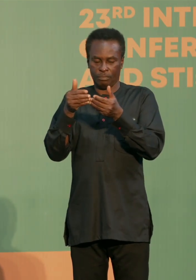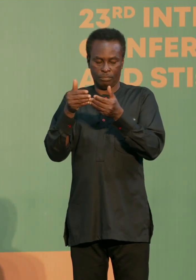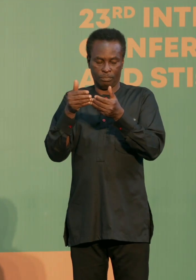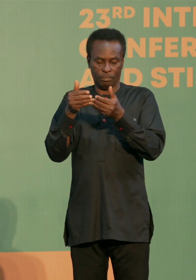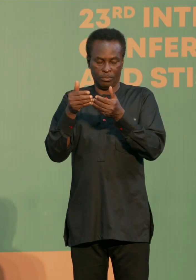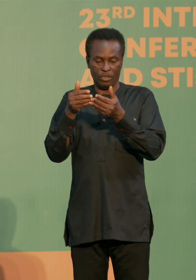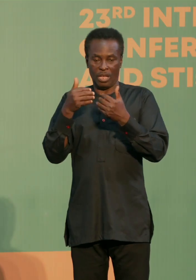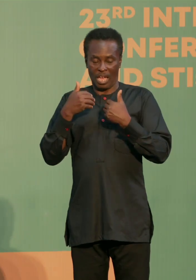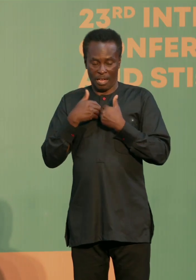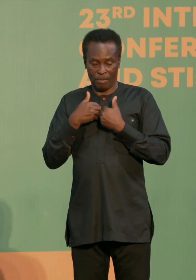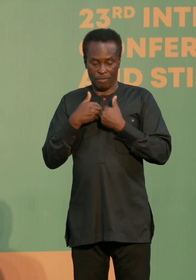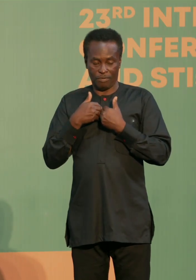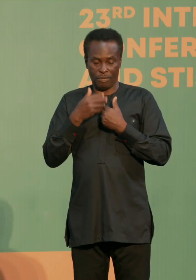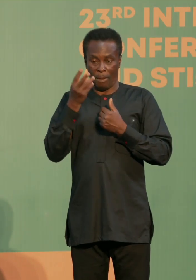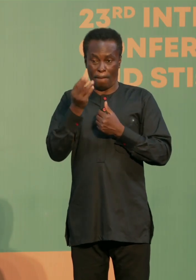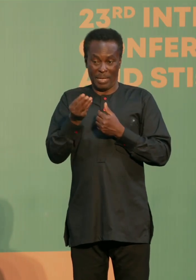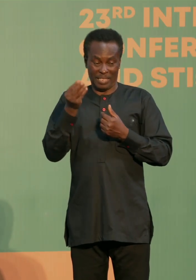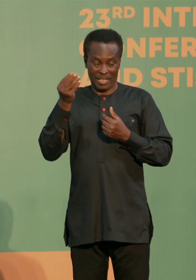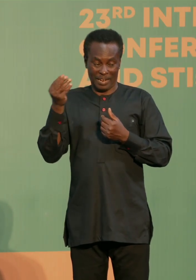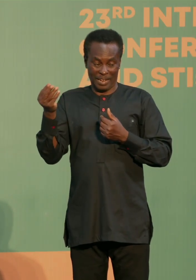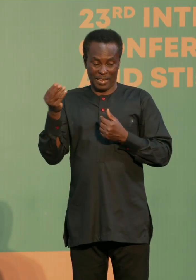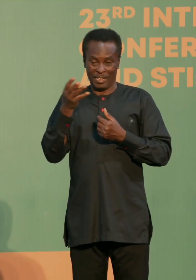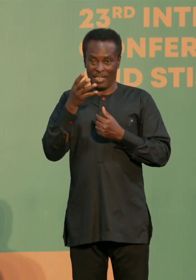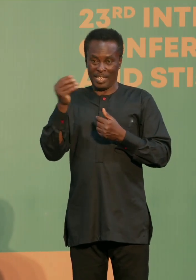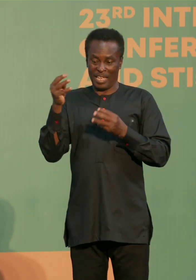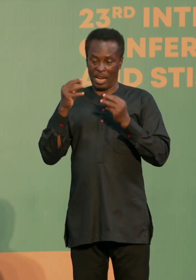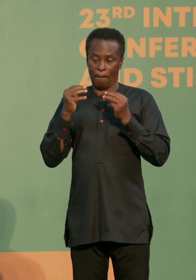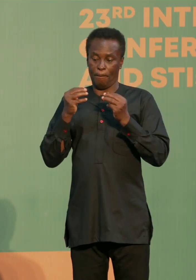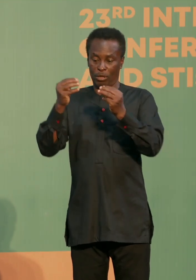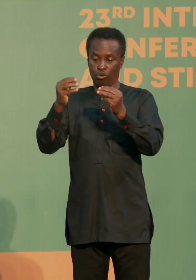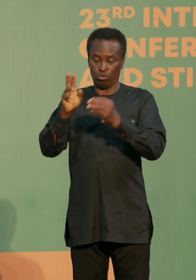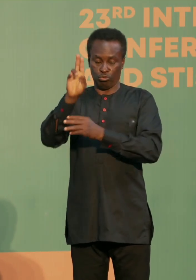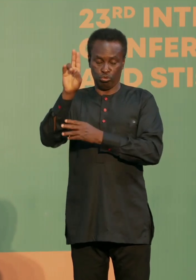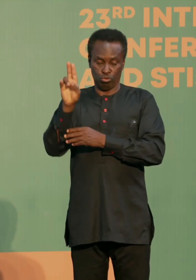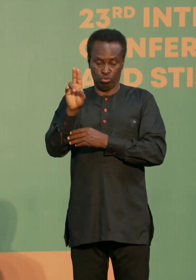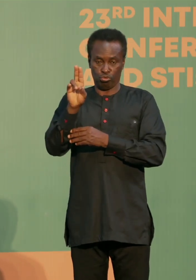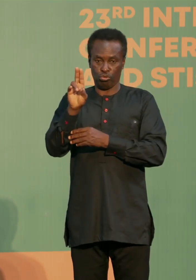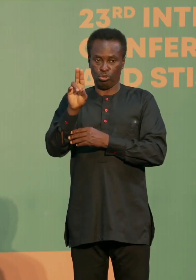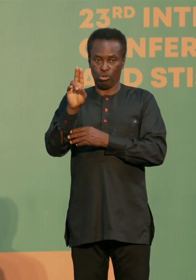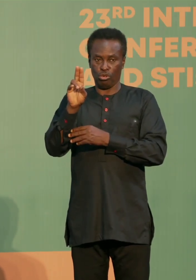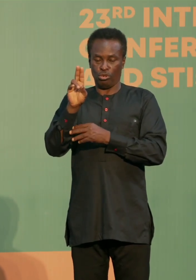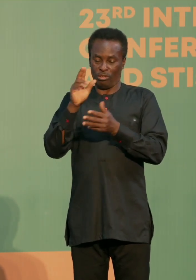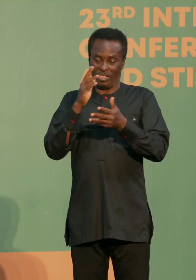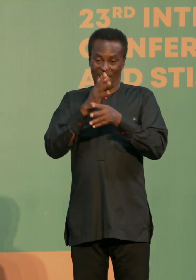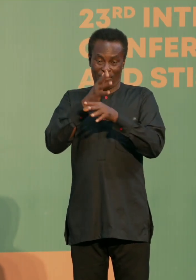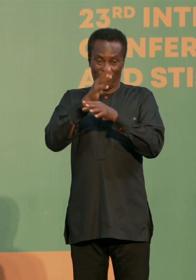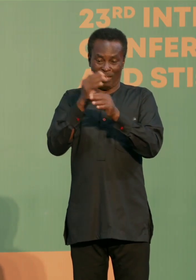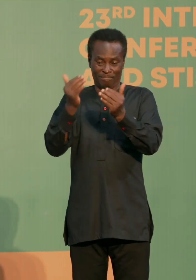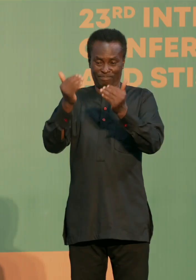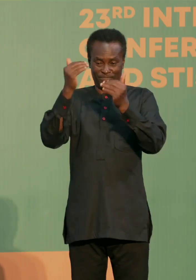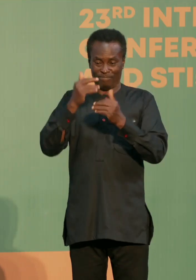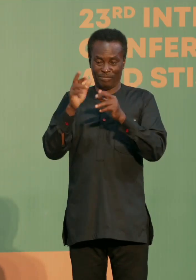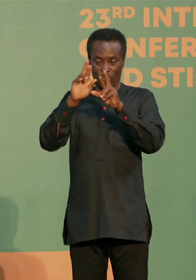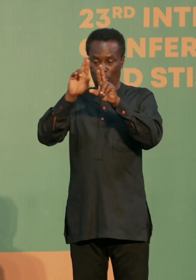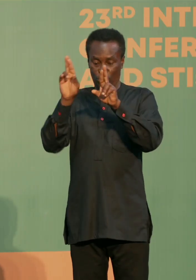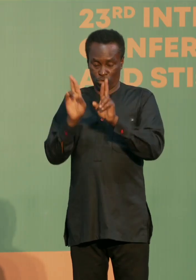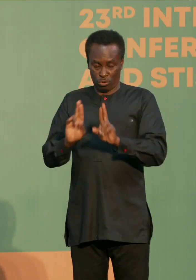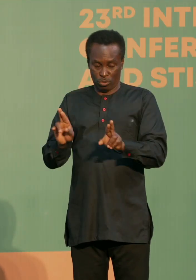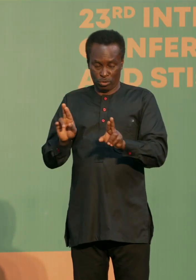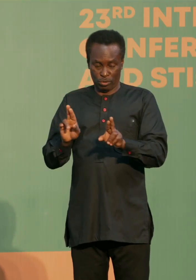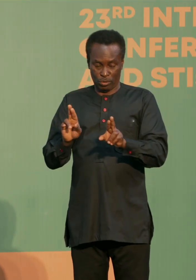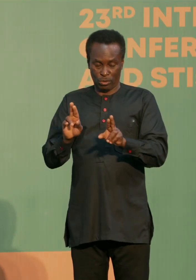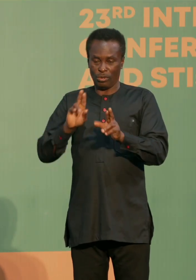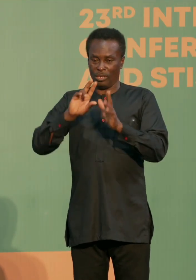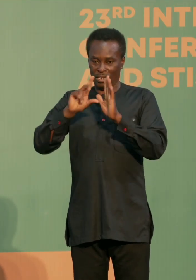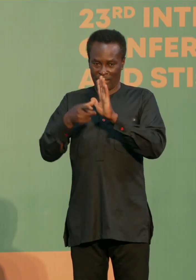Nous allons donner les matériels et méthodes que nous avons utilisés dans notre étude. Nous allons vous présenter les résultats. Et enfin, nous allons chuter